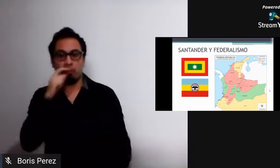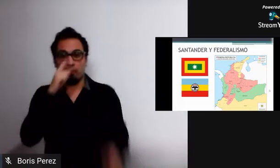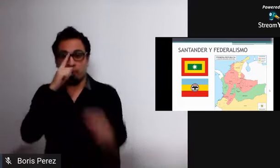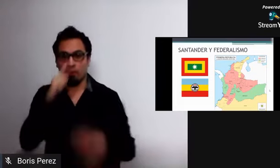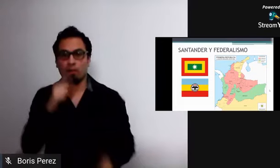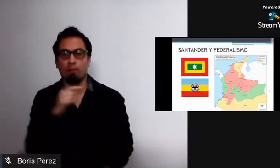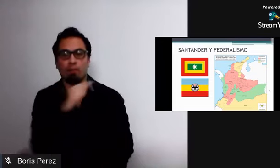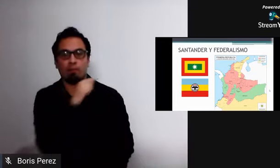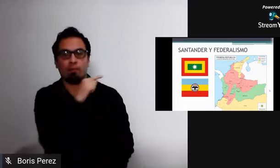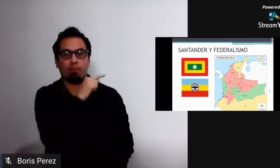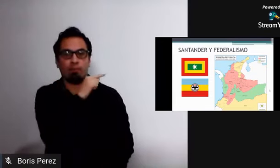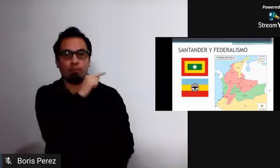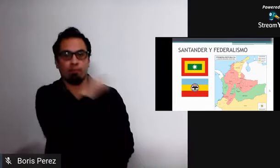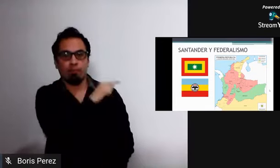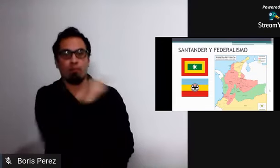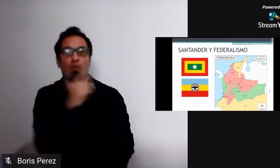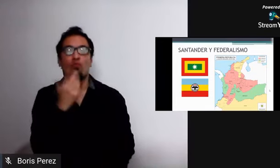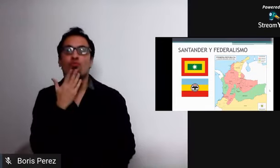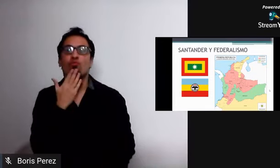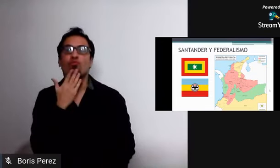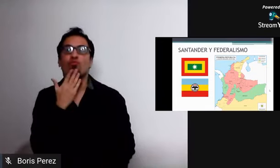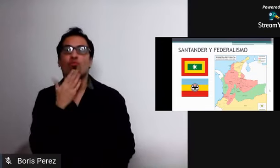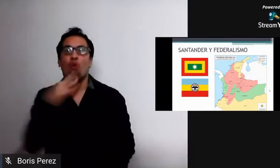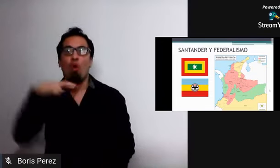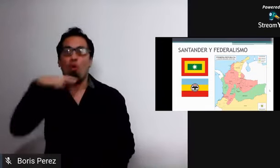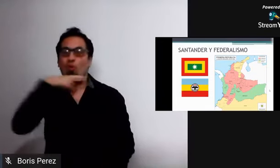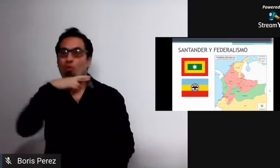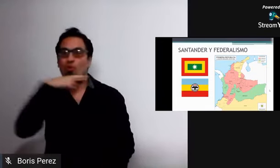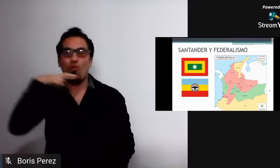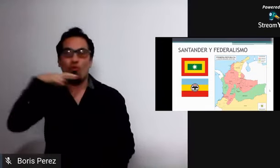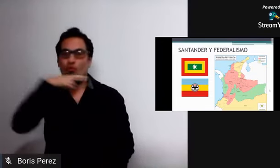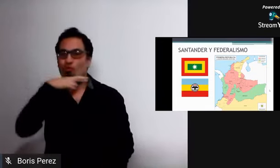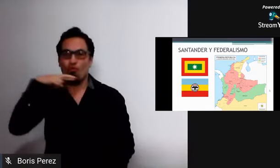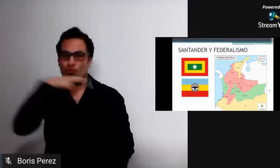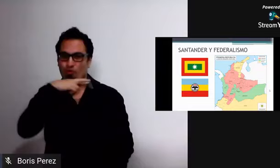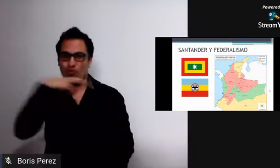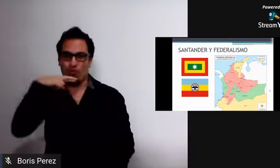diferentes colores, yo voy a explicar qué son, tranquilos.